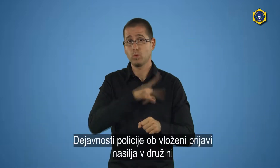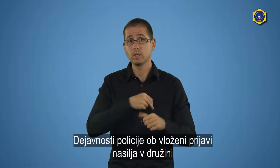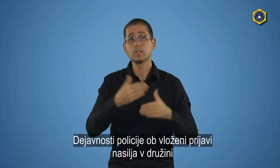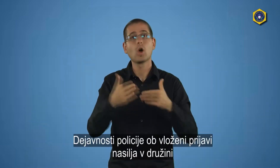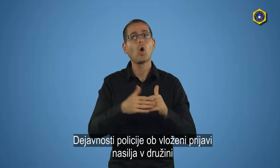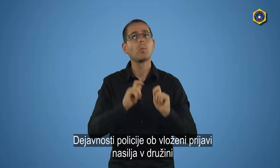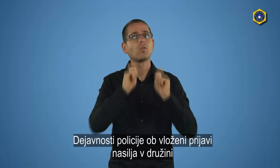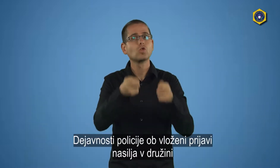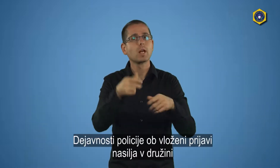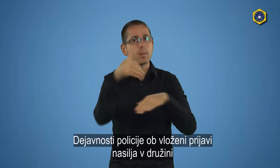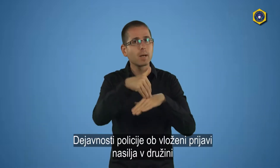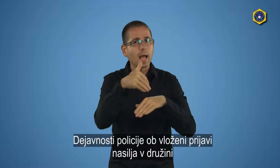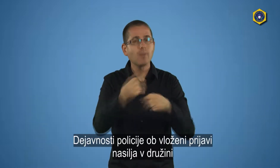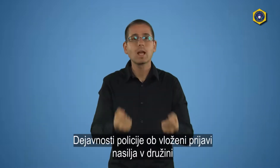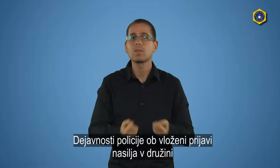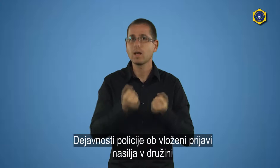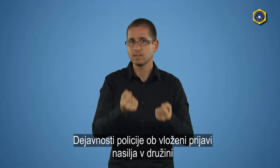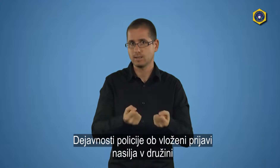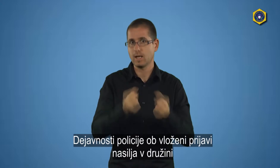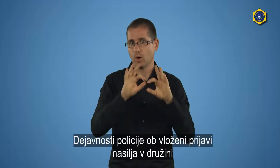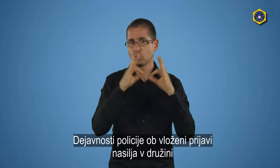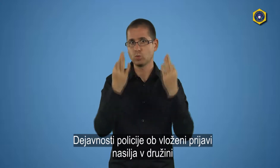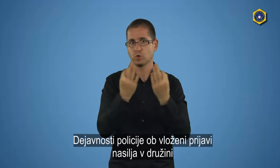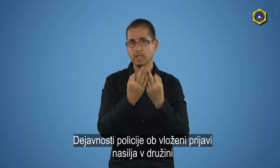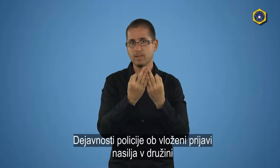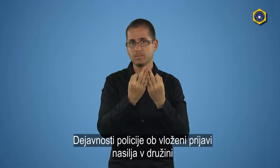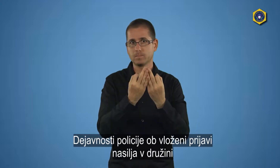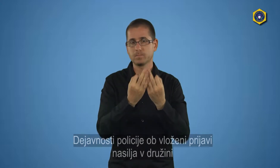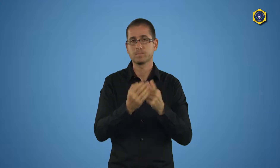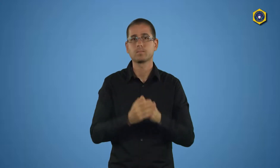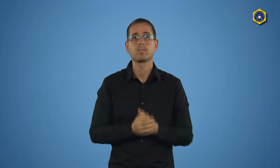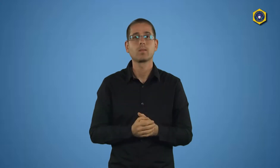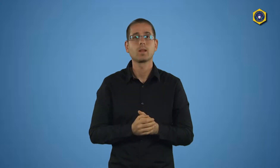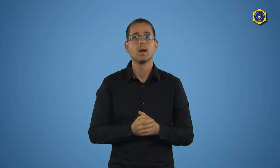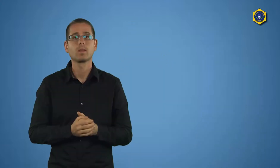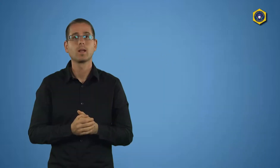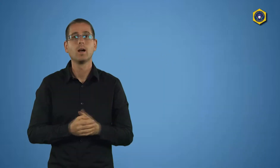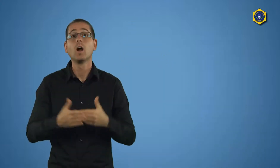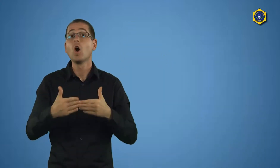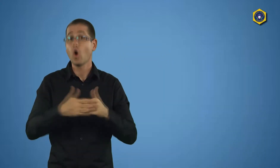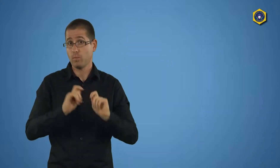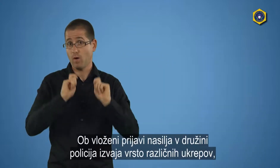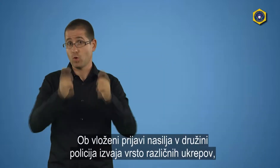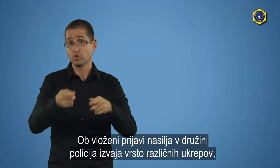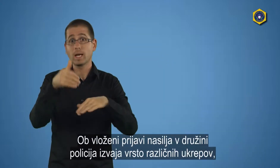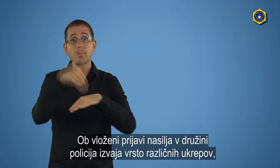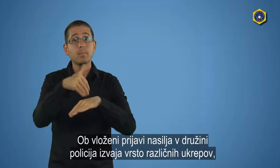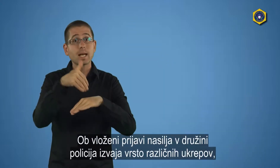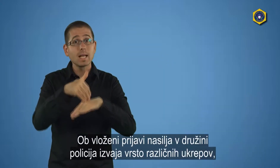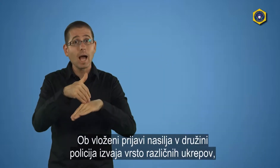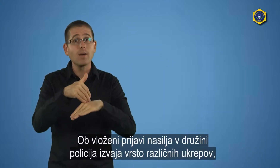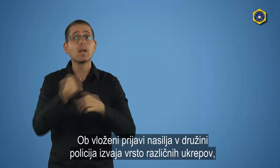Dejavnosti policije ob vloženi prijavi nasilja v družini. Ob vloženi prijavi nasilja v